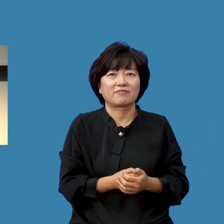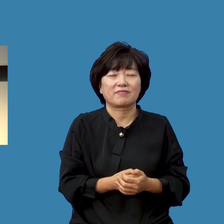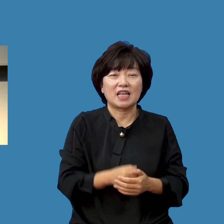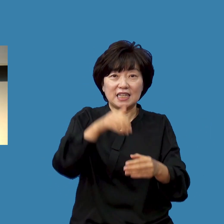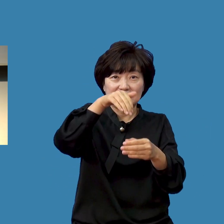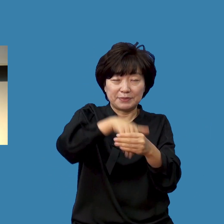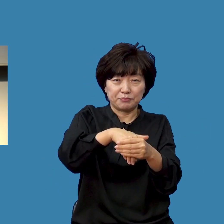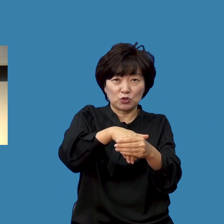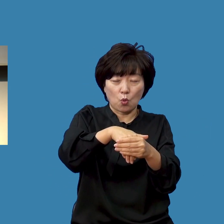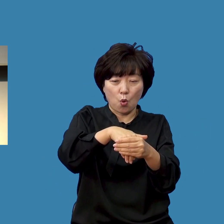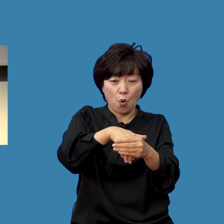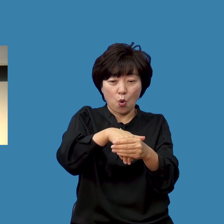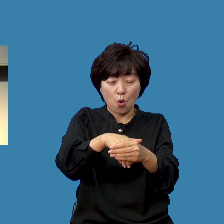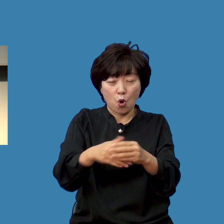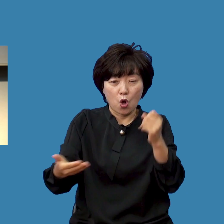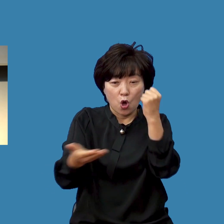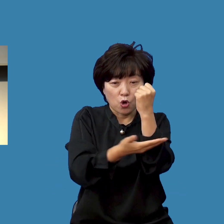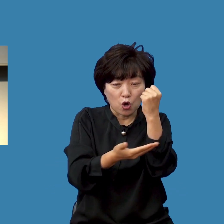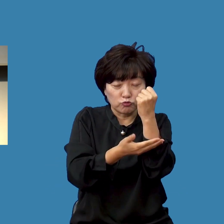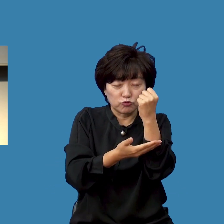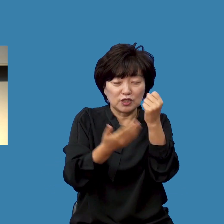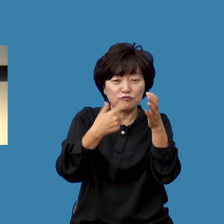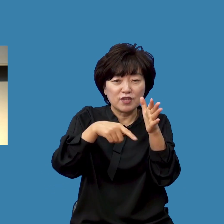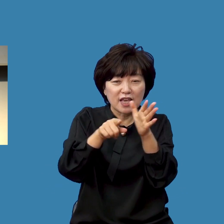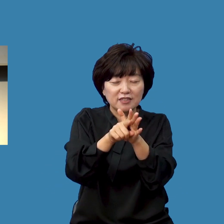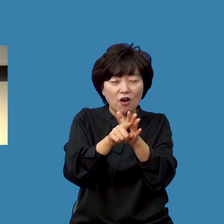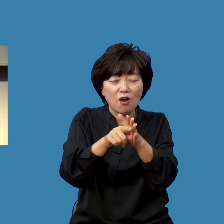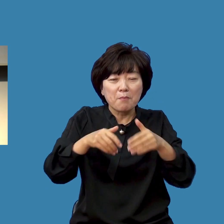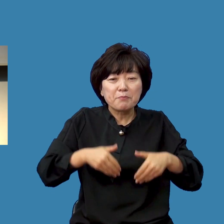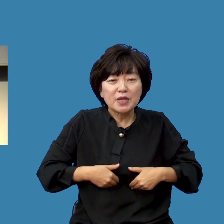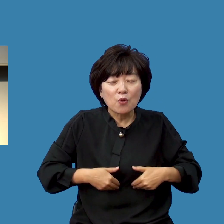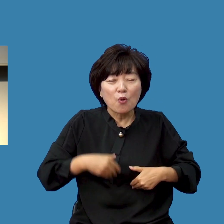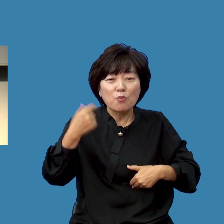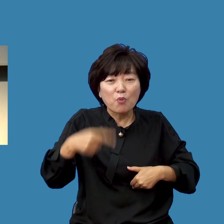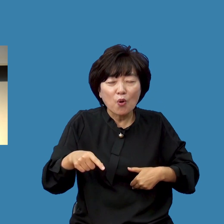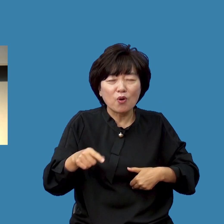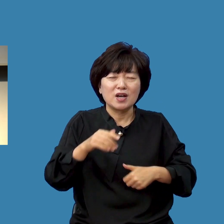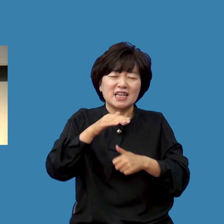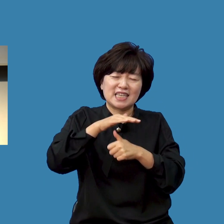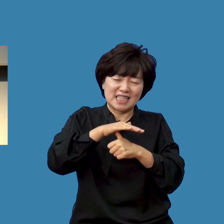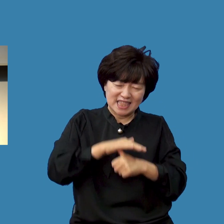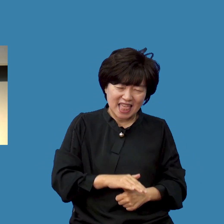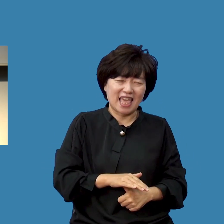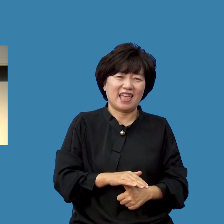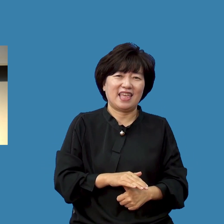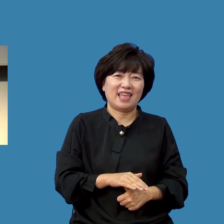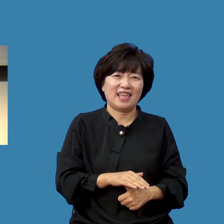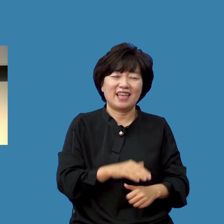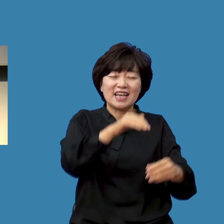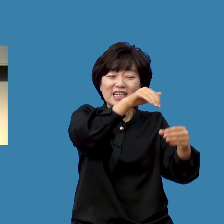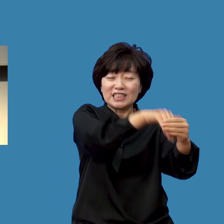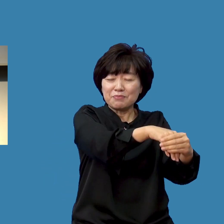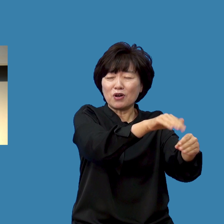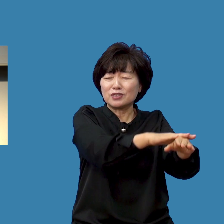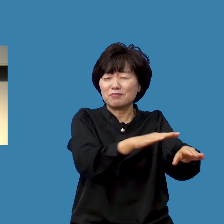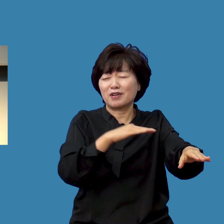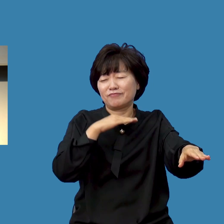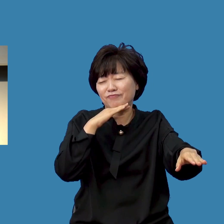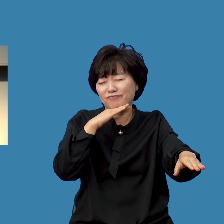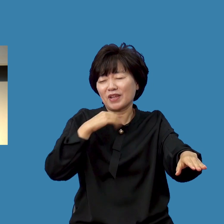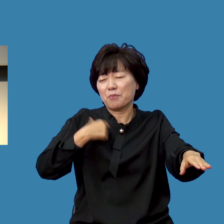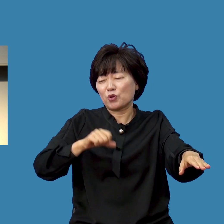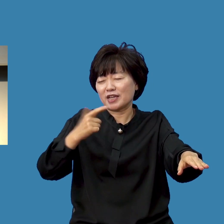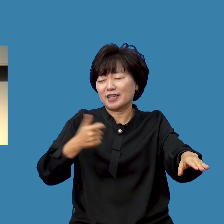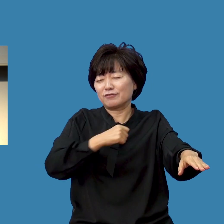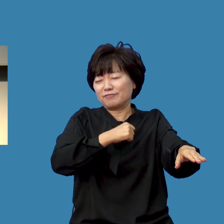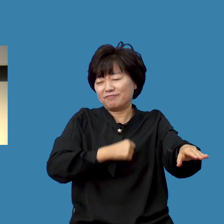아주 중요한 것은 뭐냐면 인내하는 것입니다. 심었으면요, 이 열매가 거두어질 때까지 포기하지